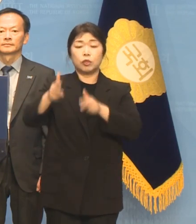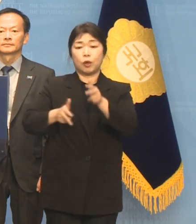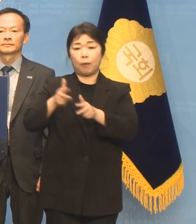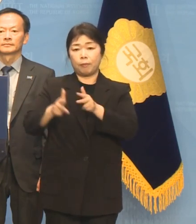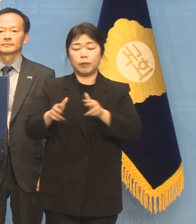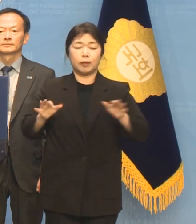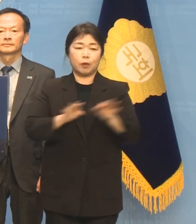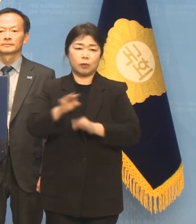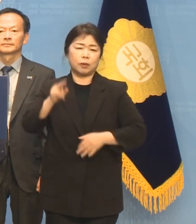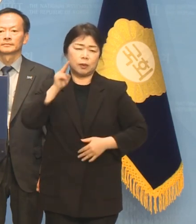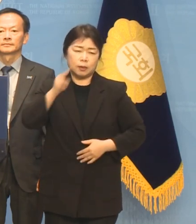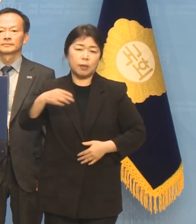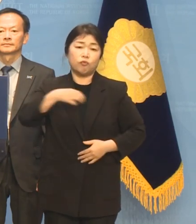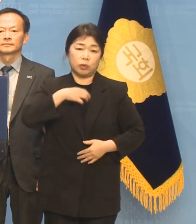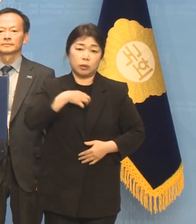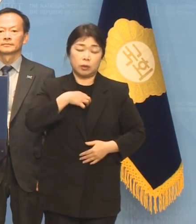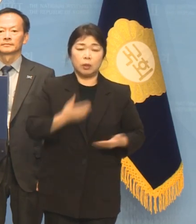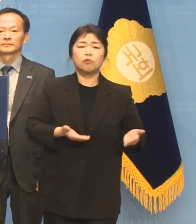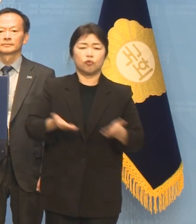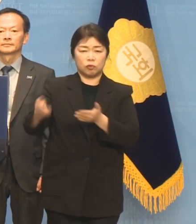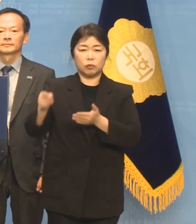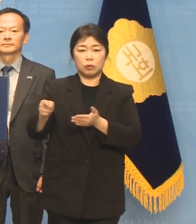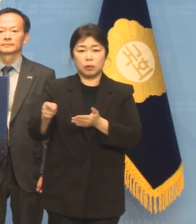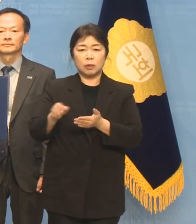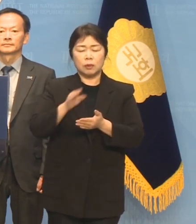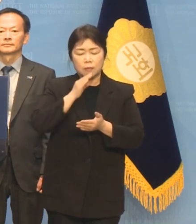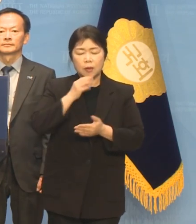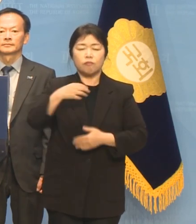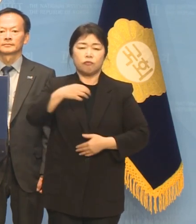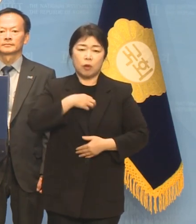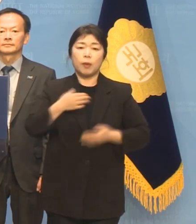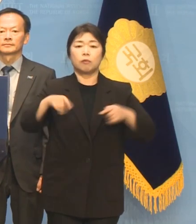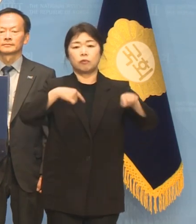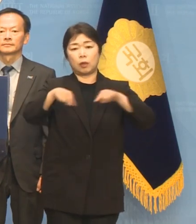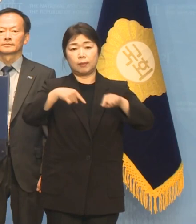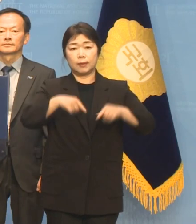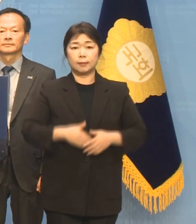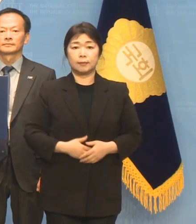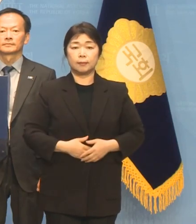심각한 위기로 몰아 넘는 위험천만한 국정 운영입니다